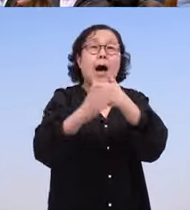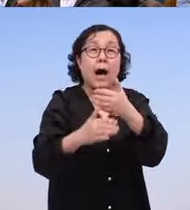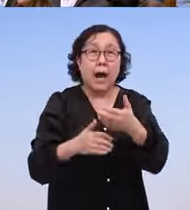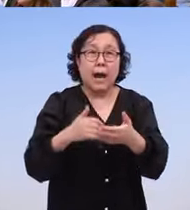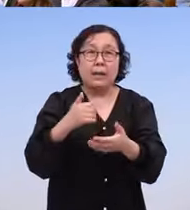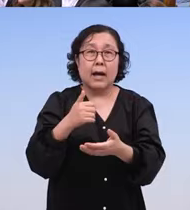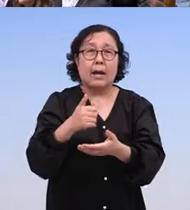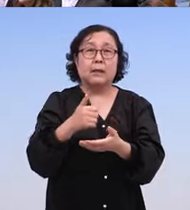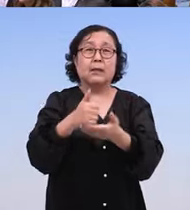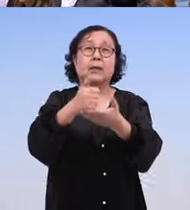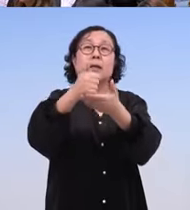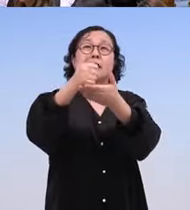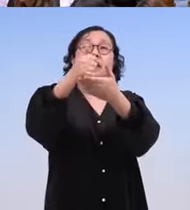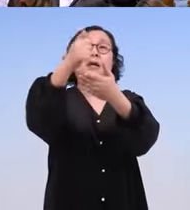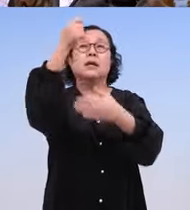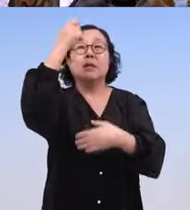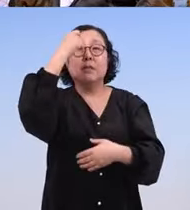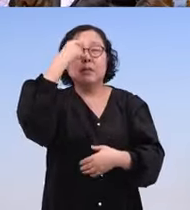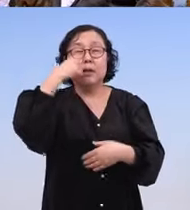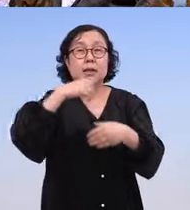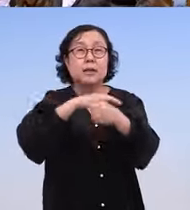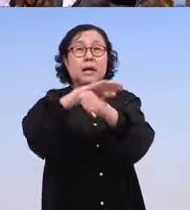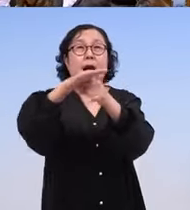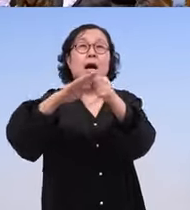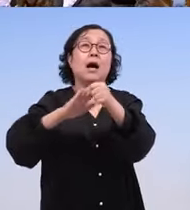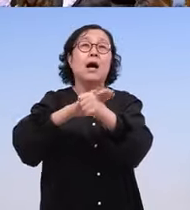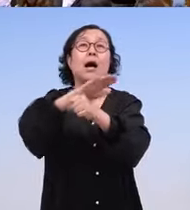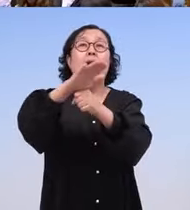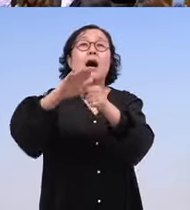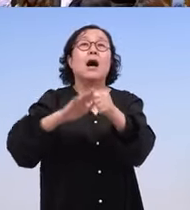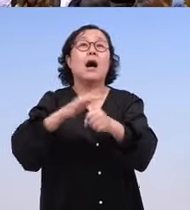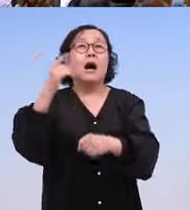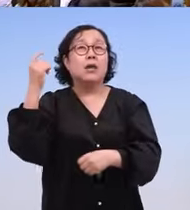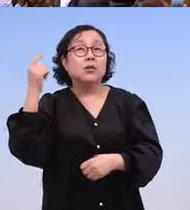하나님 인자한 귀로서